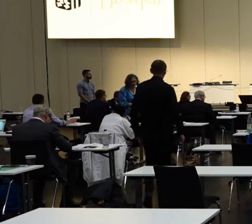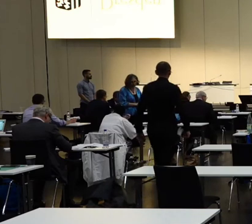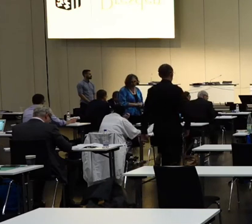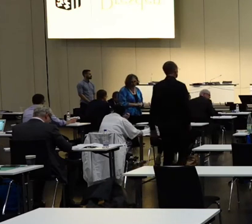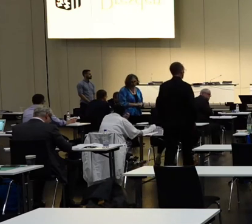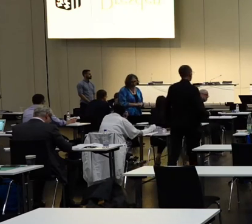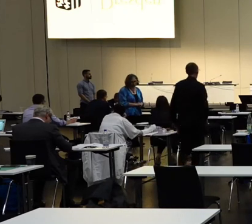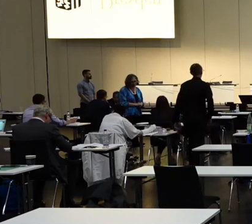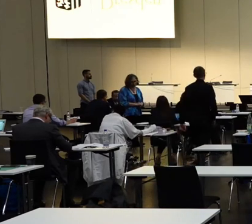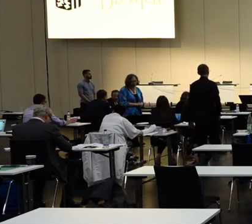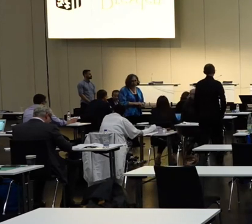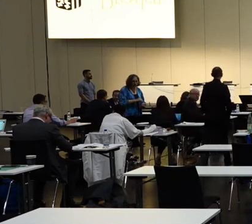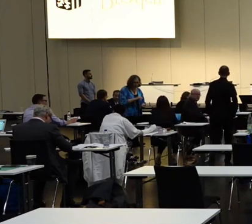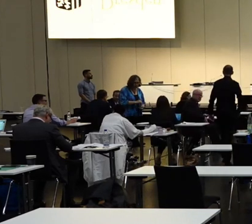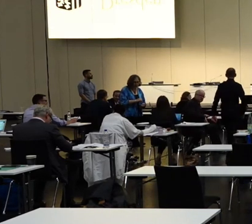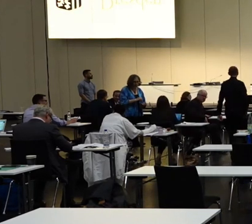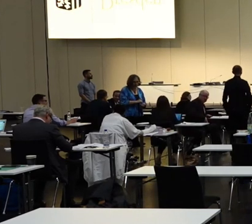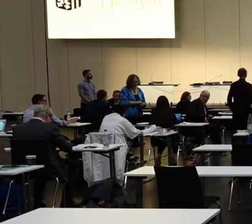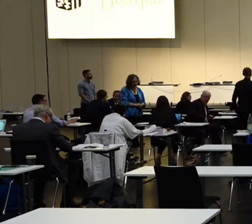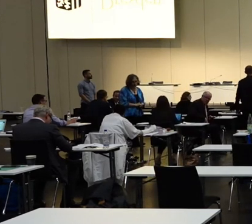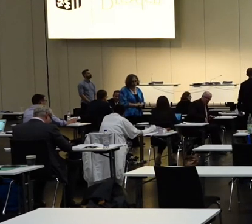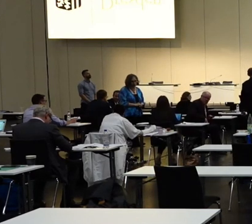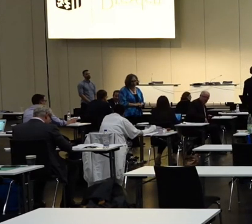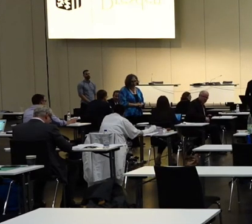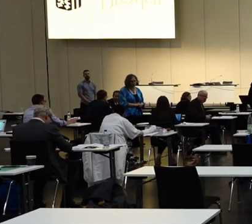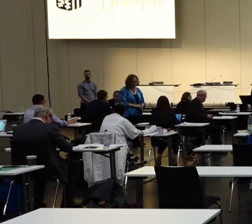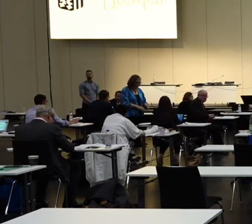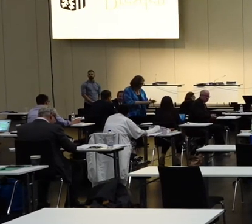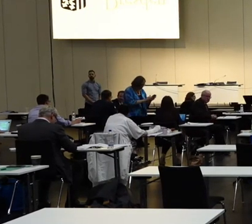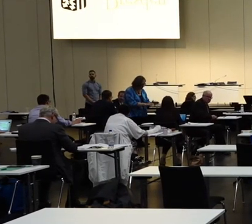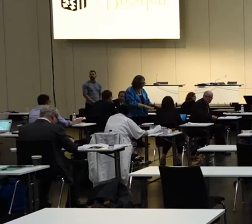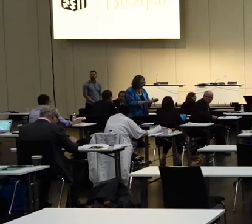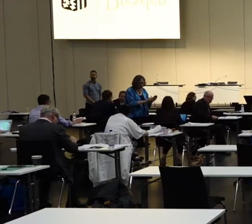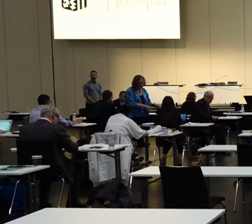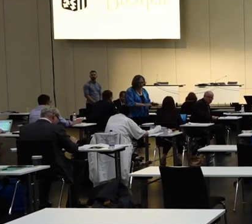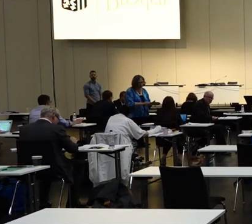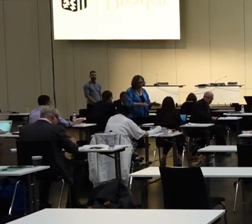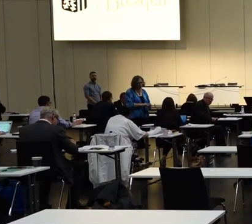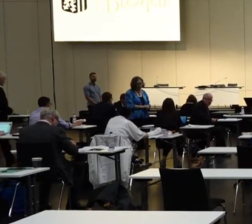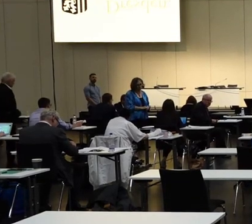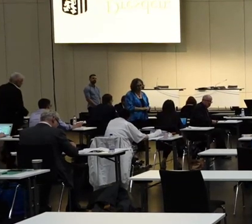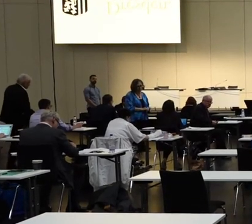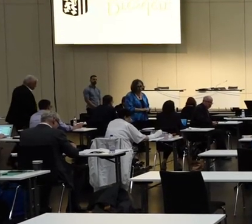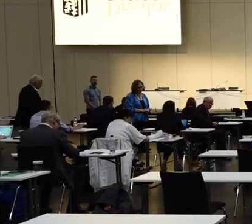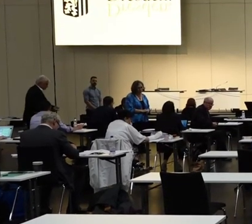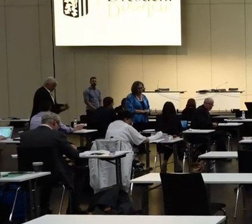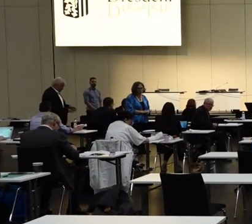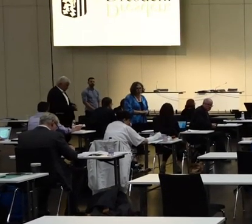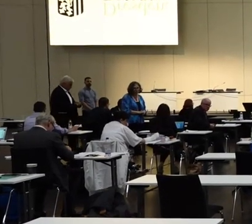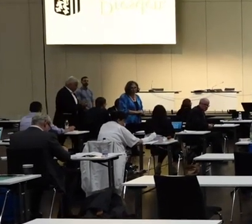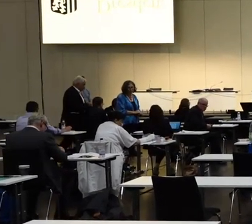Einreicher der Ersätze, sodass wir dann hier nochmal zusätzlich abstimmen müssten. Und zudem liegt mir jetzt